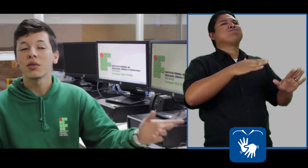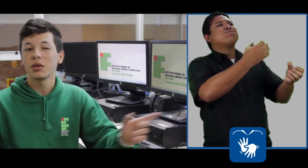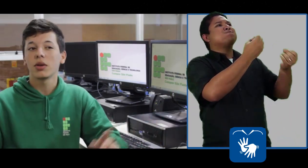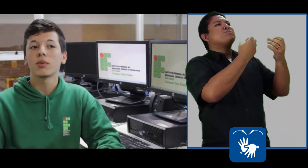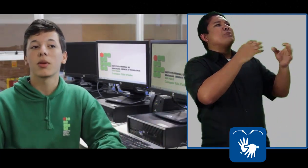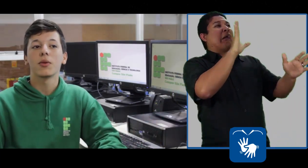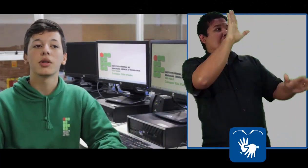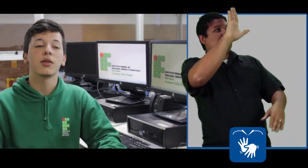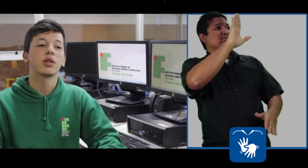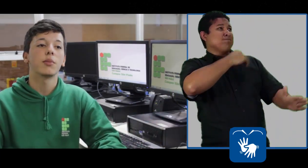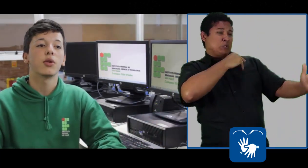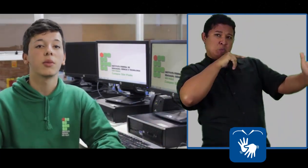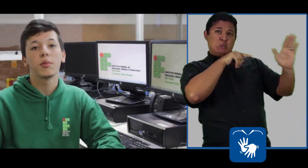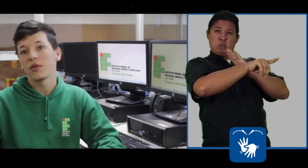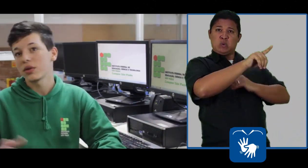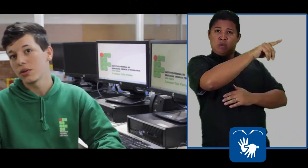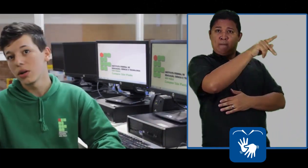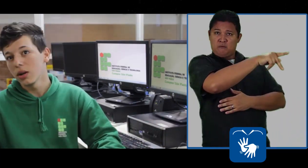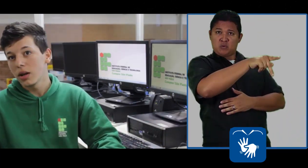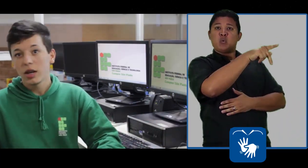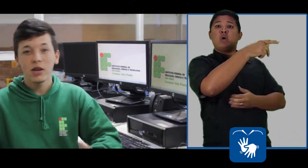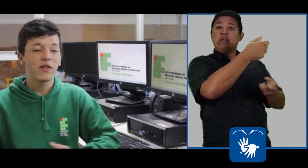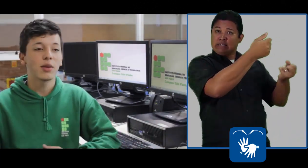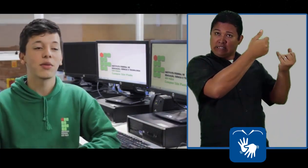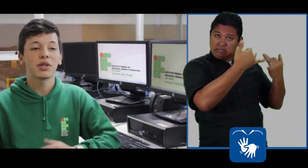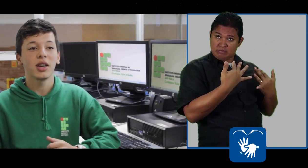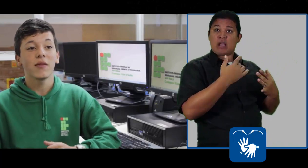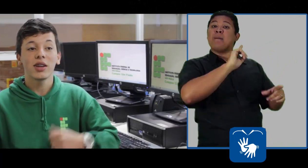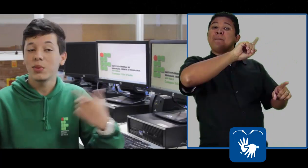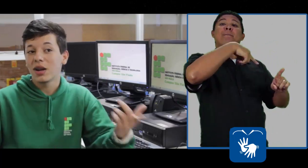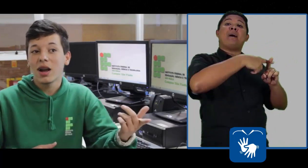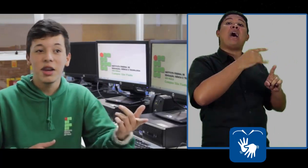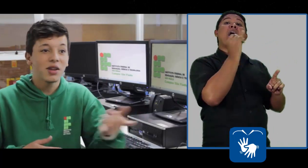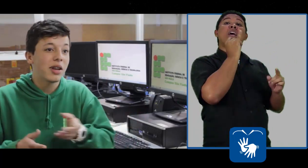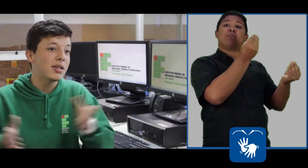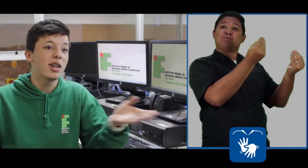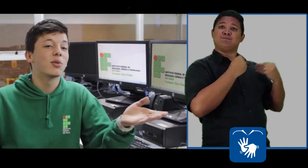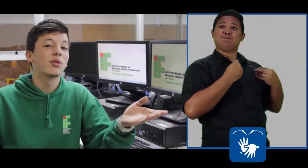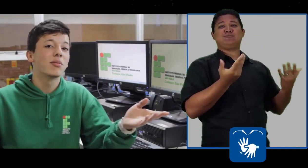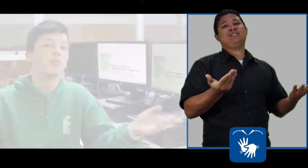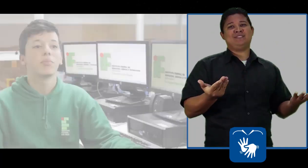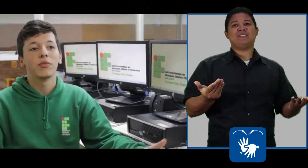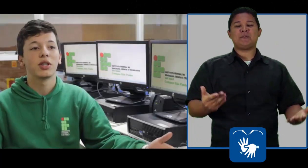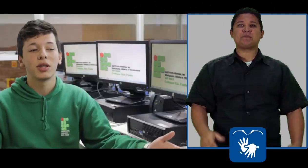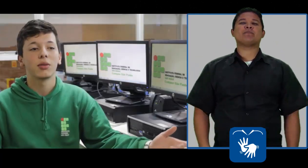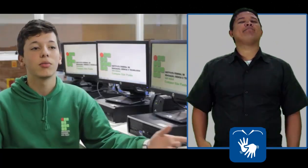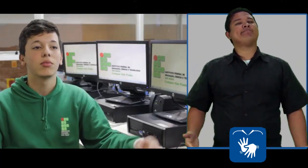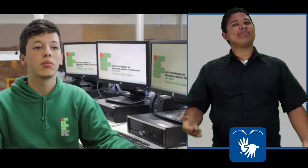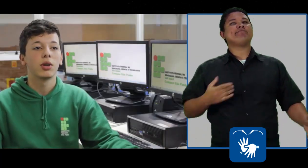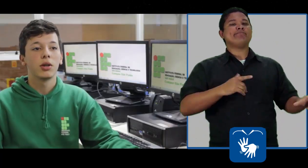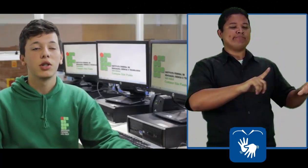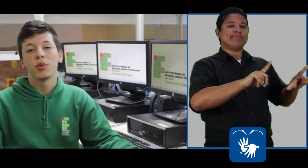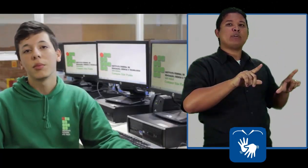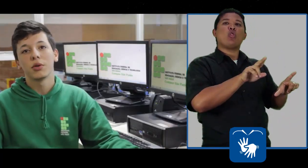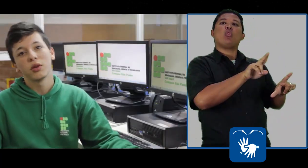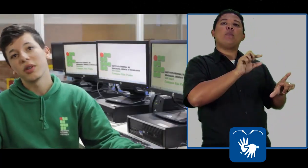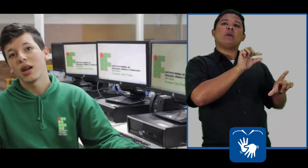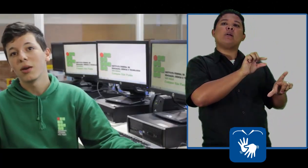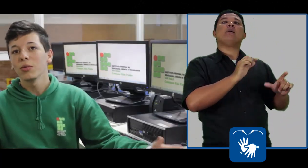você não entende uma coisa, aí você pergunta para o professor, ele vai virar para você, vai explicar e ainda vai dar exemplos. Você ter um diploma de Instituto Federal não